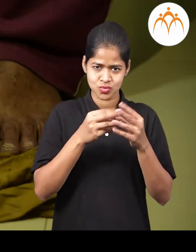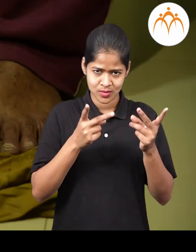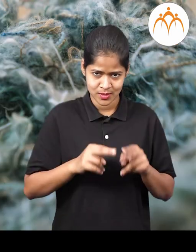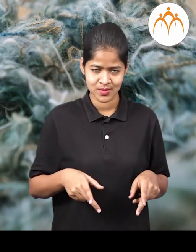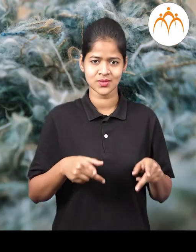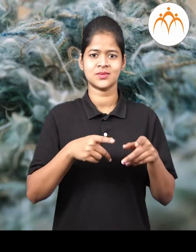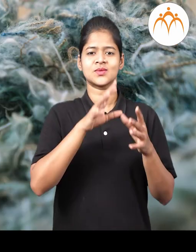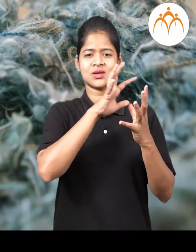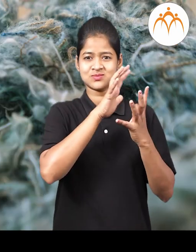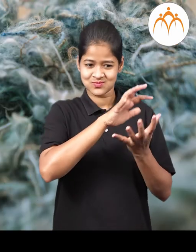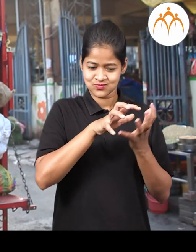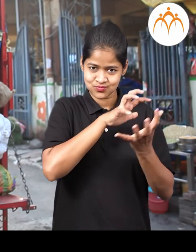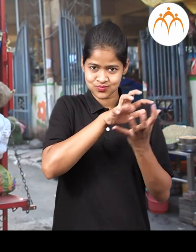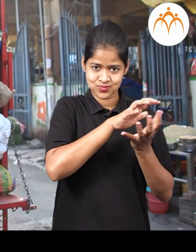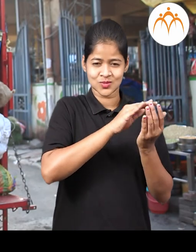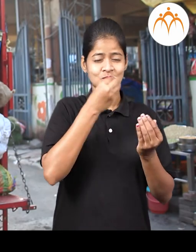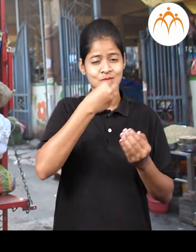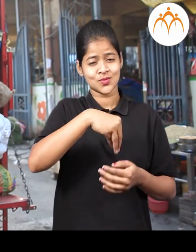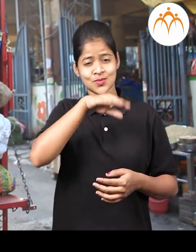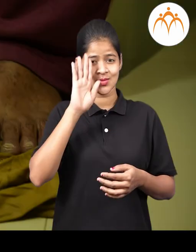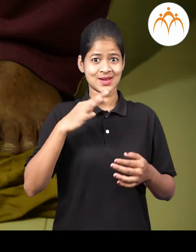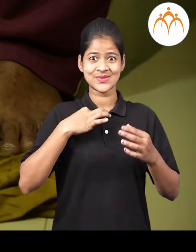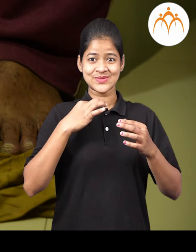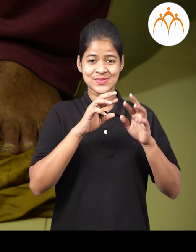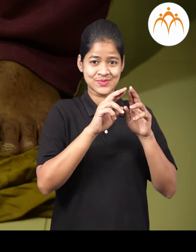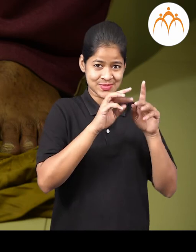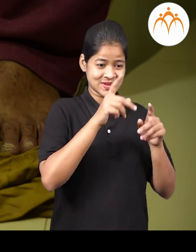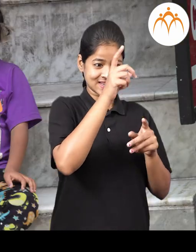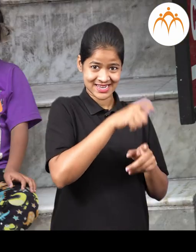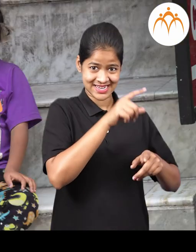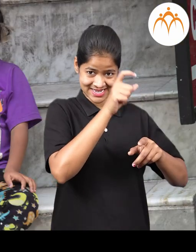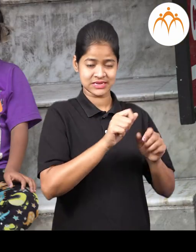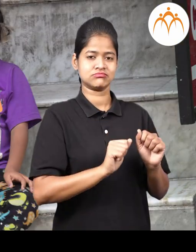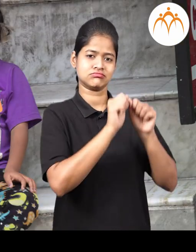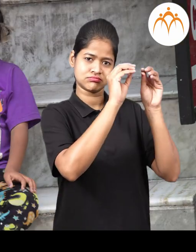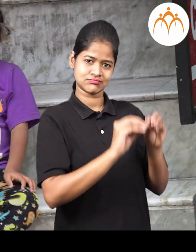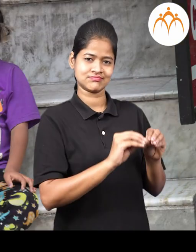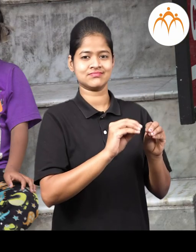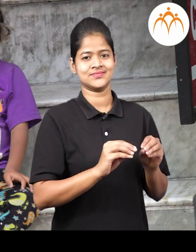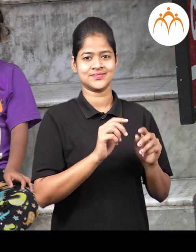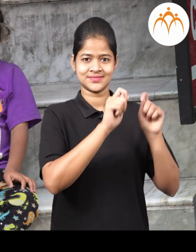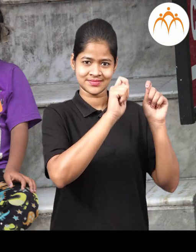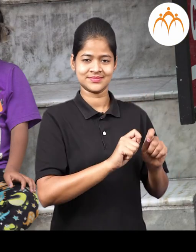લગદા જુણિયા ફાટક્યા ગરજવંત